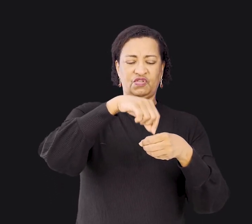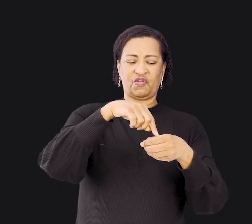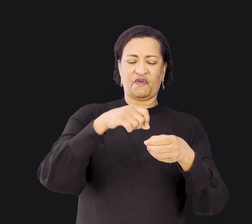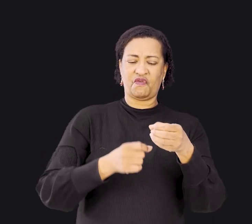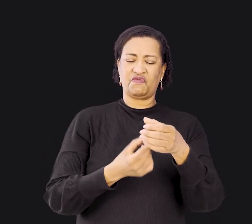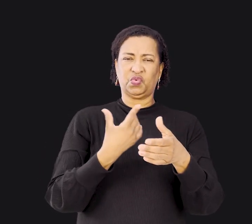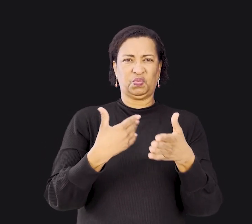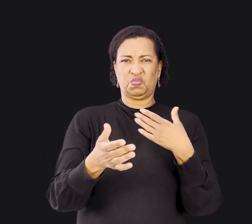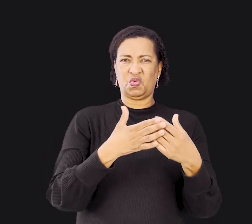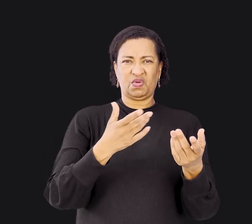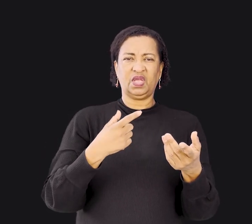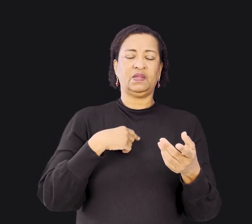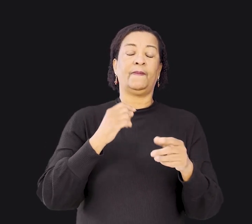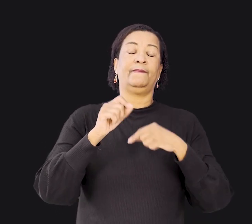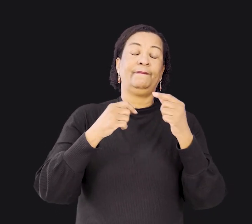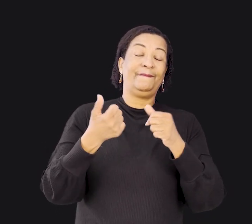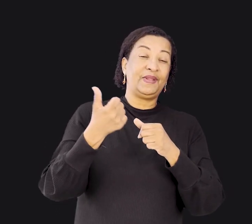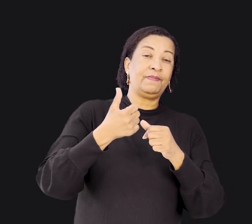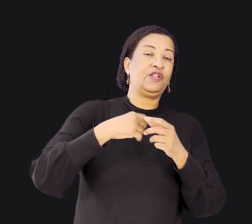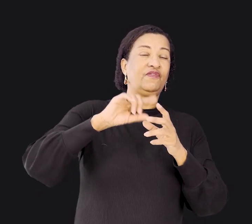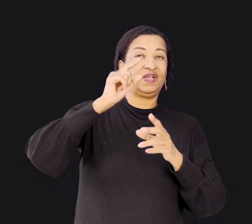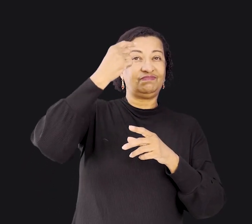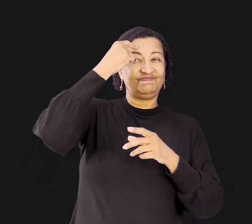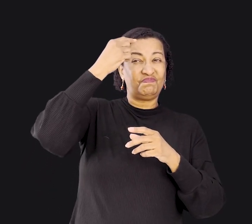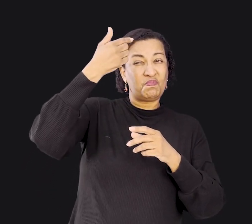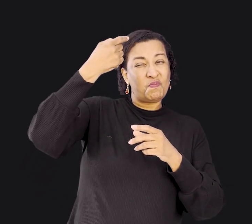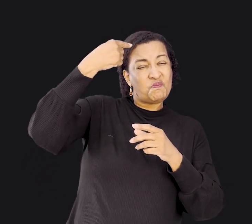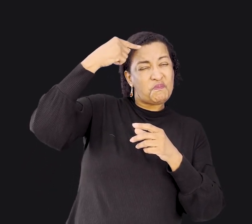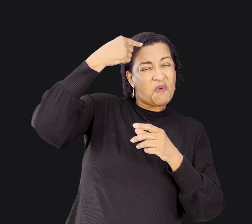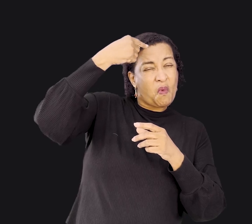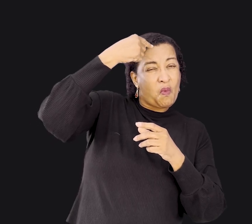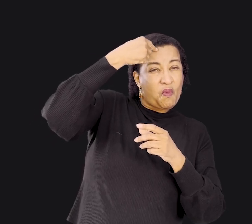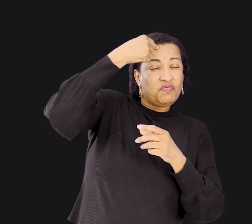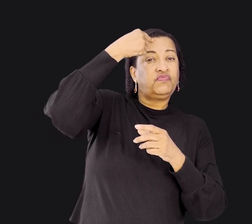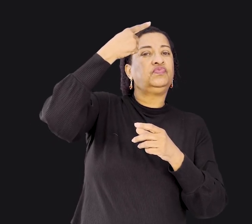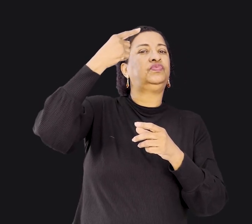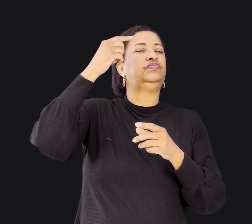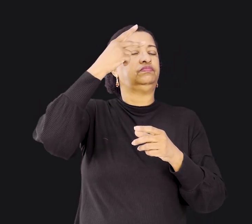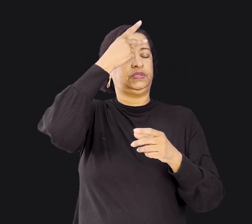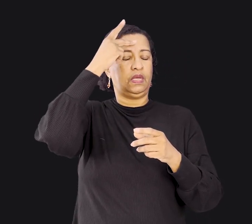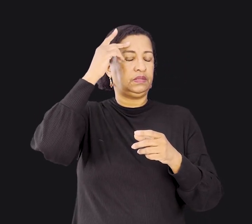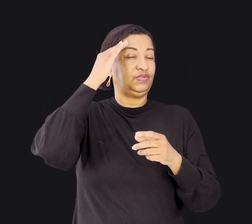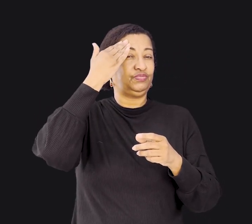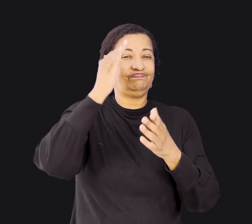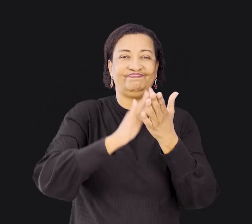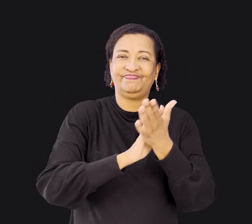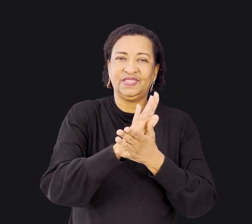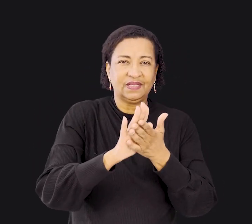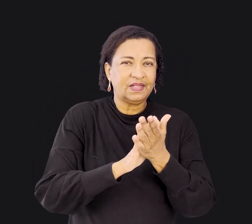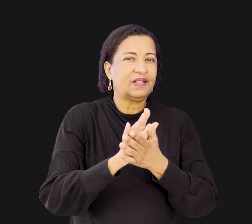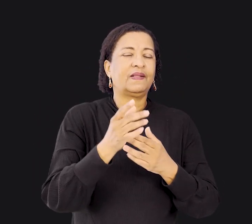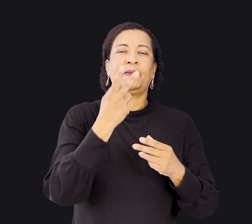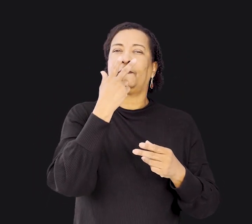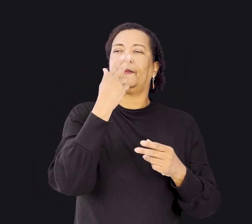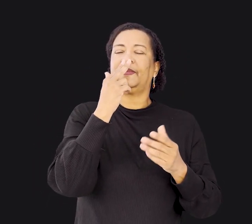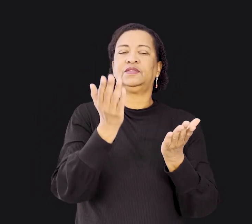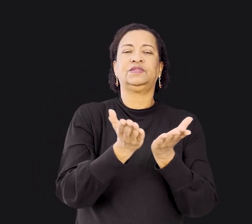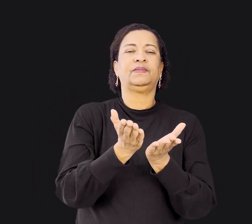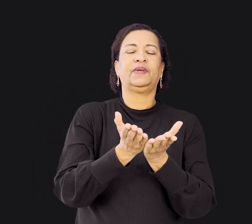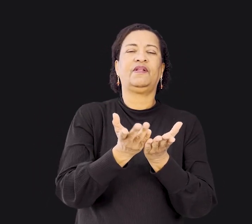no entendimento dos seus ouvintes. Quando as pessoas não entendem o ensino da Escritura, é como se a palavra de Deus fosse a semente